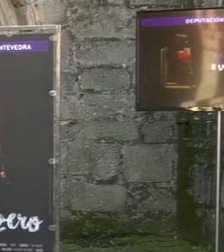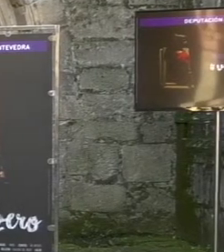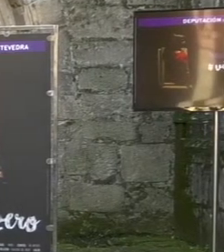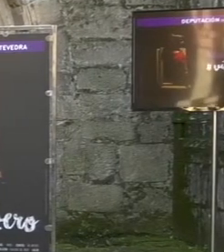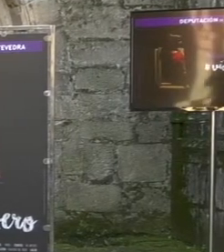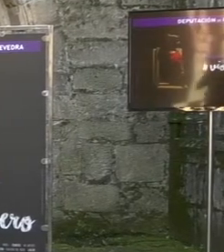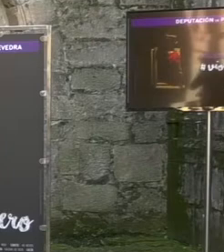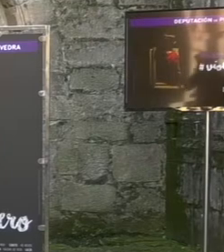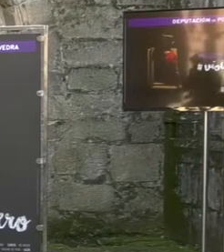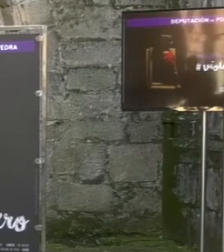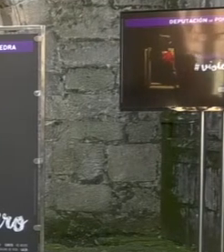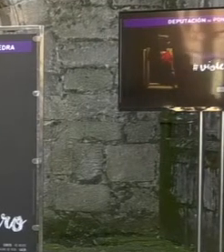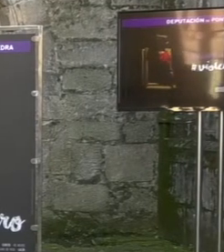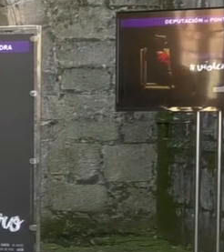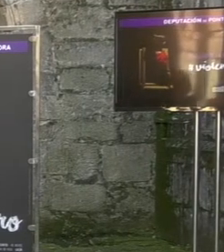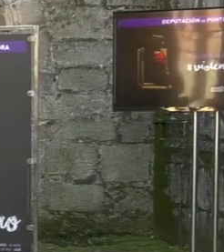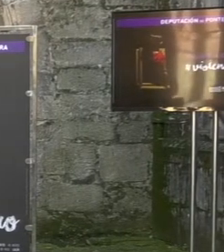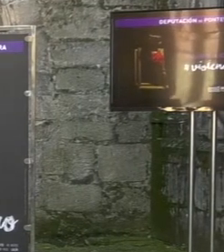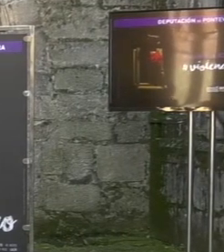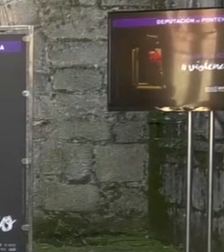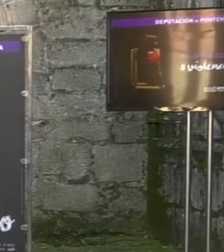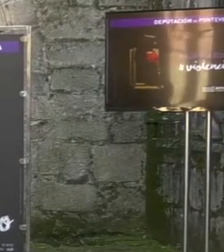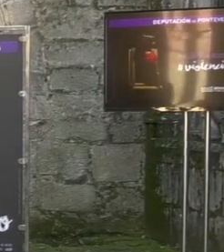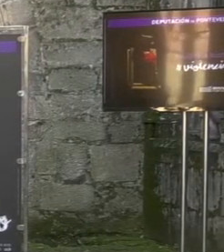es todo historia.